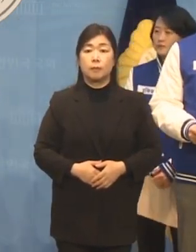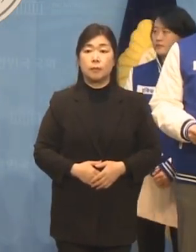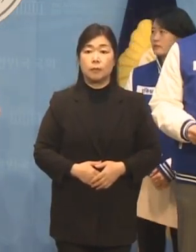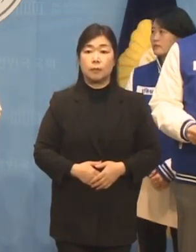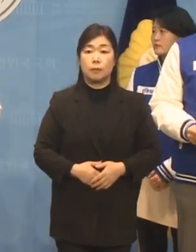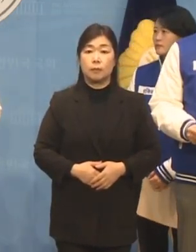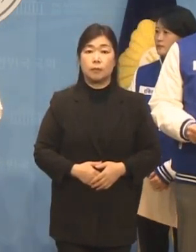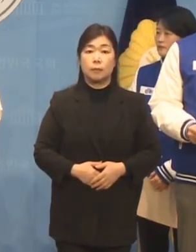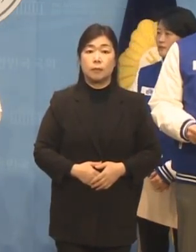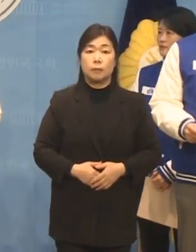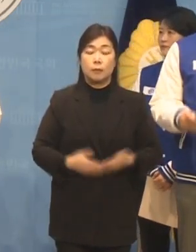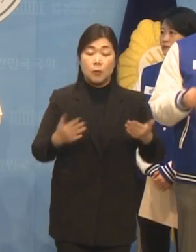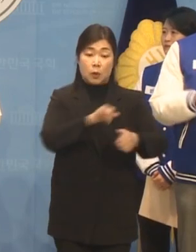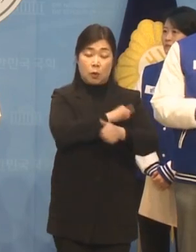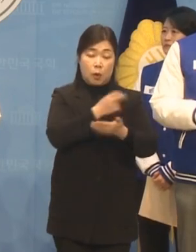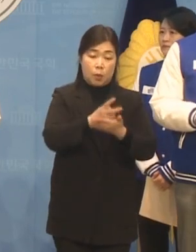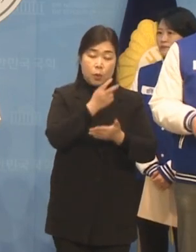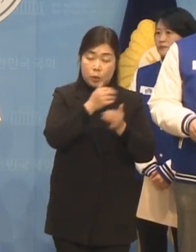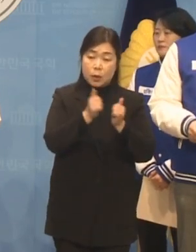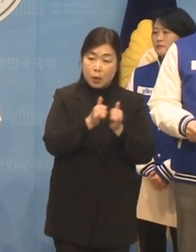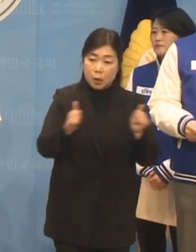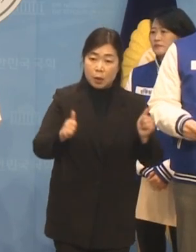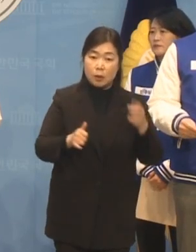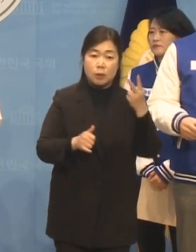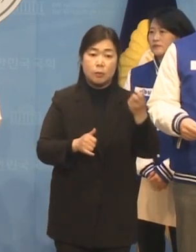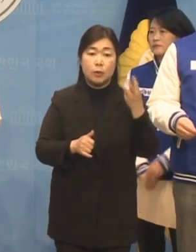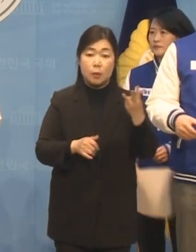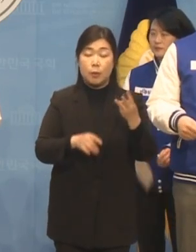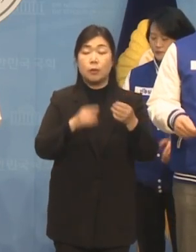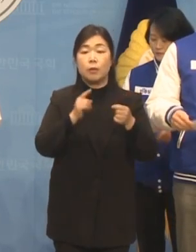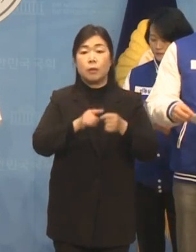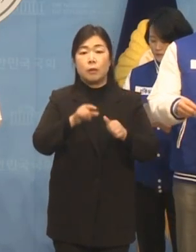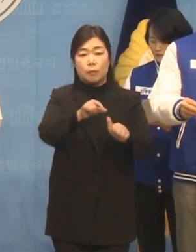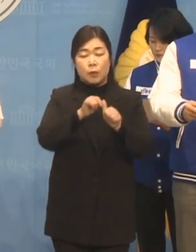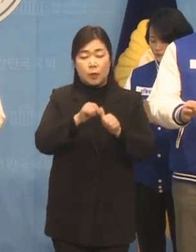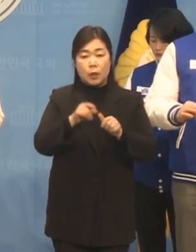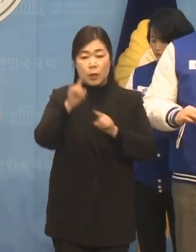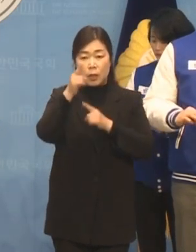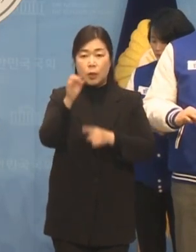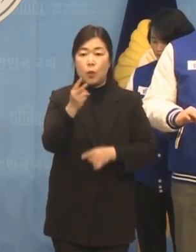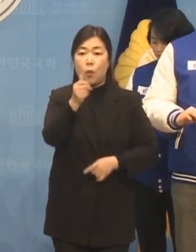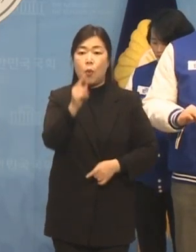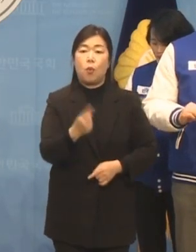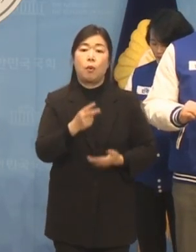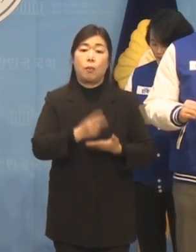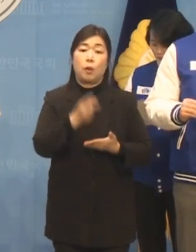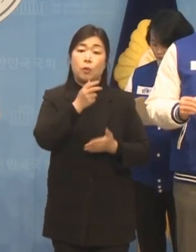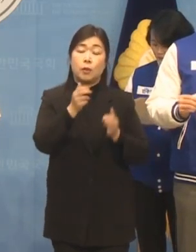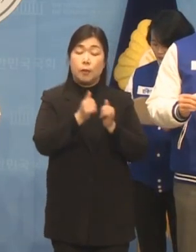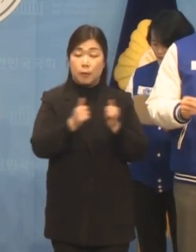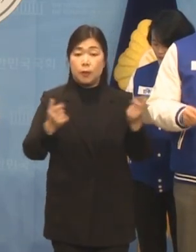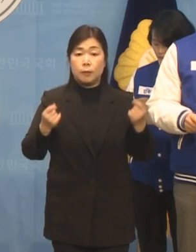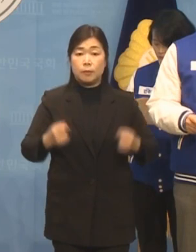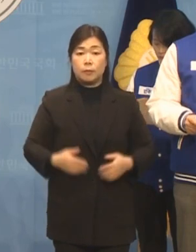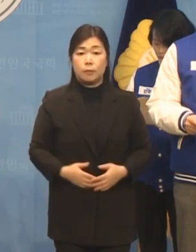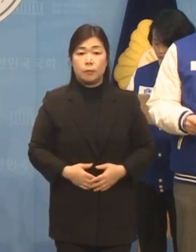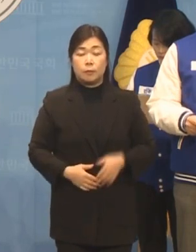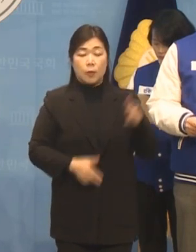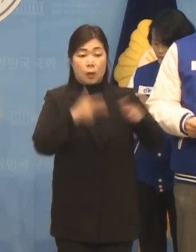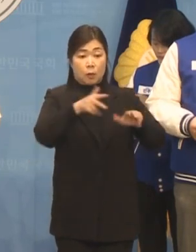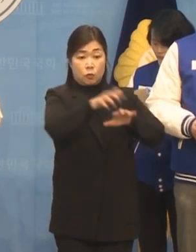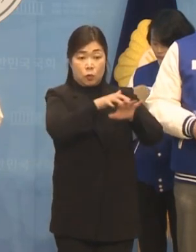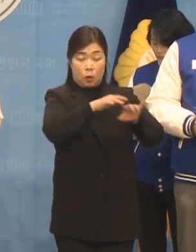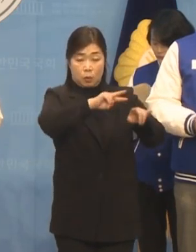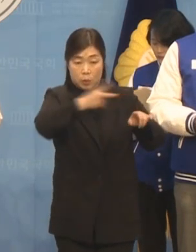네, 노동인권 변호사로 23호 영입인재 이용우 변호사입니다. 반갑습니다. 산업구조 전환에